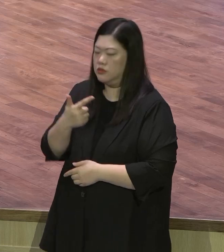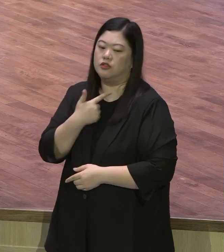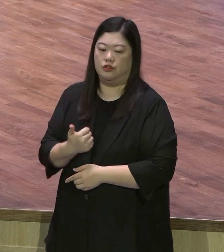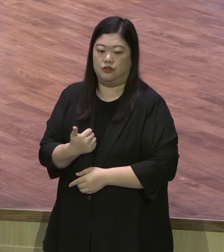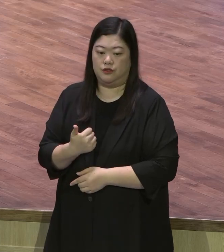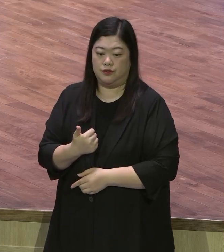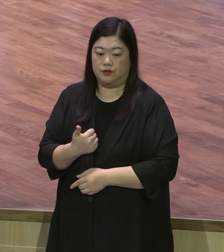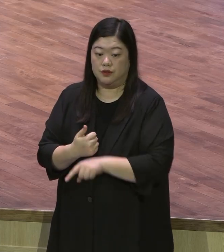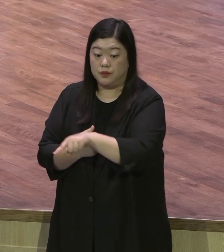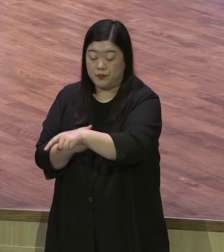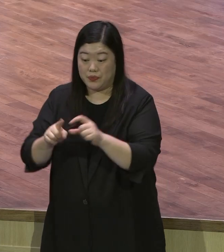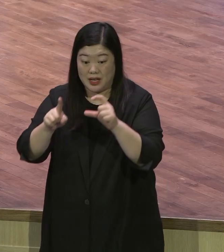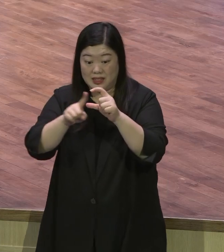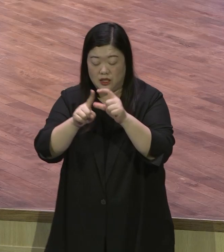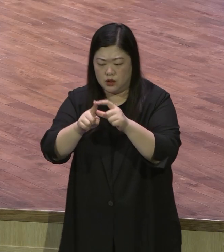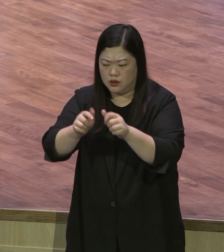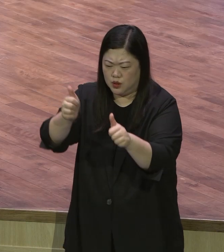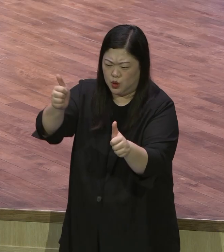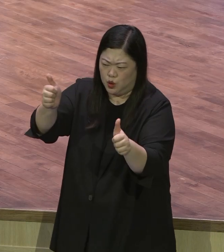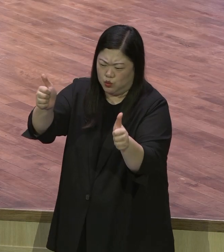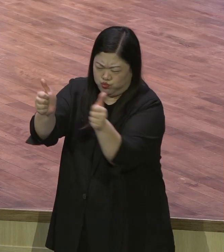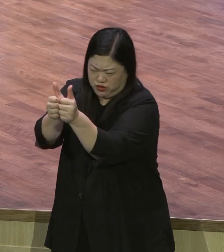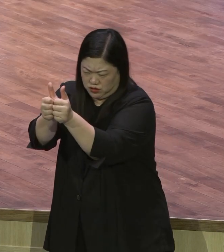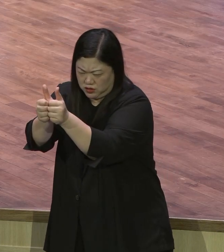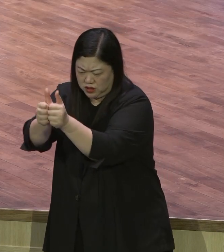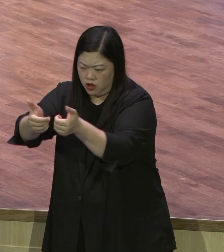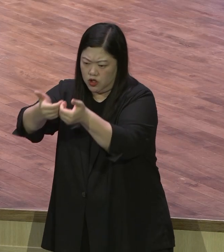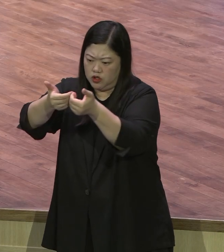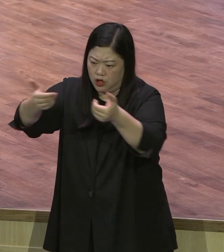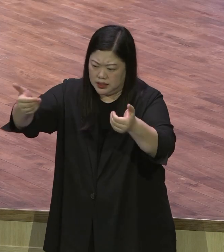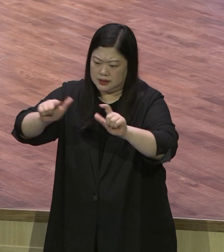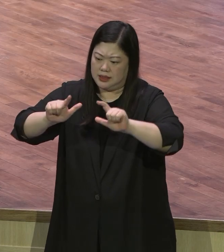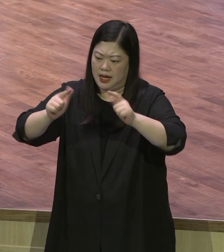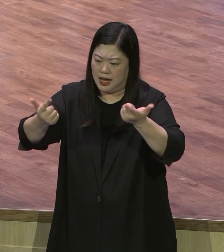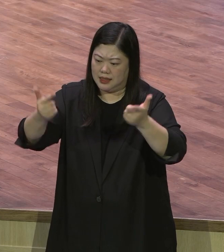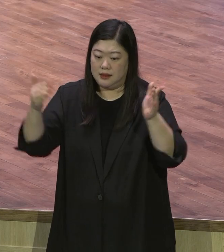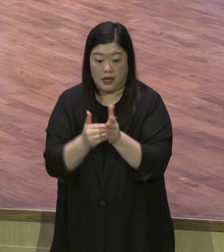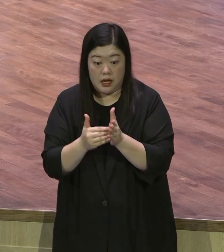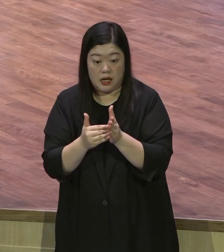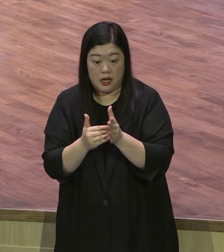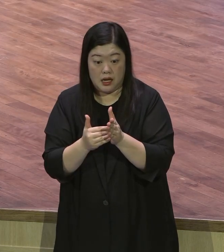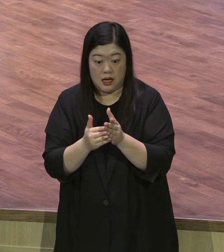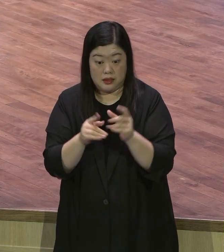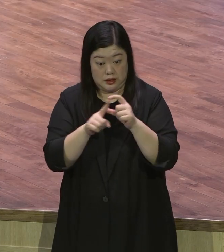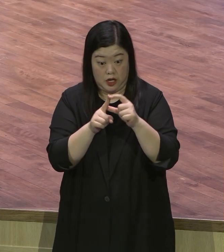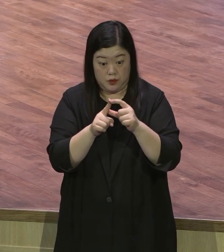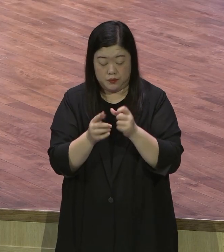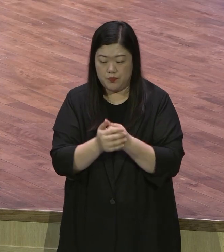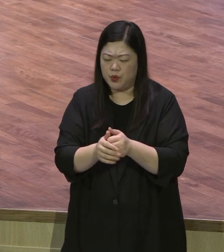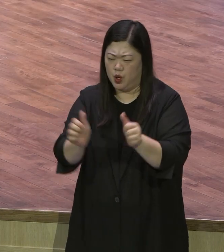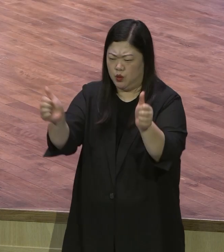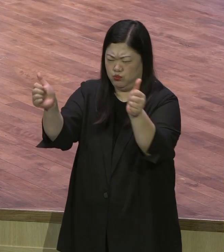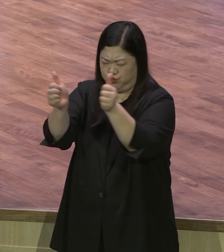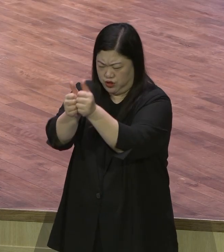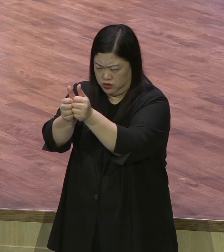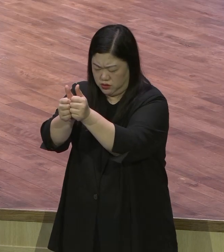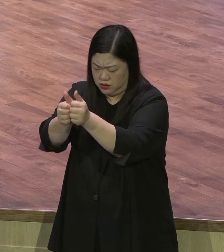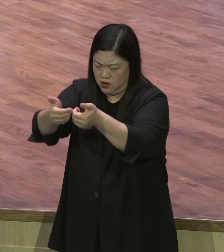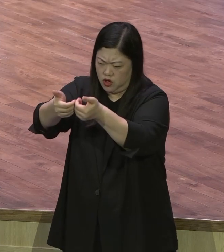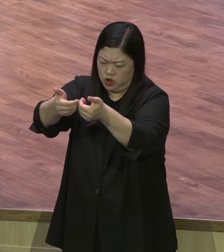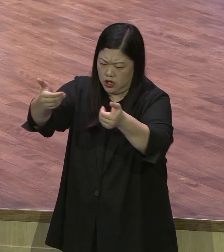뭐냐, 붙어 떠나지 않았다 그래서 붙어 떠나지 않았다 이 표현인데 매우 적극적인